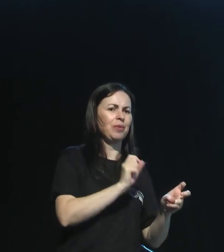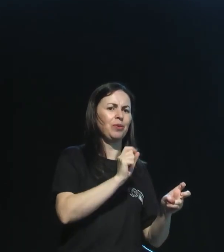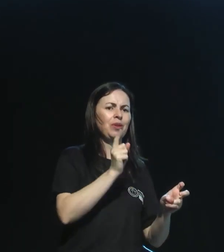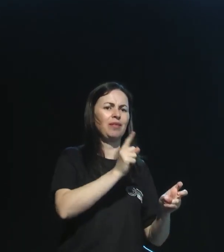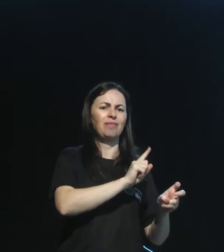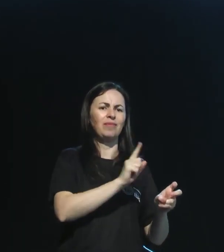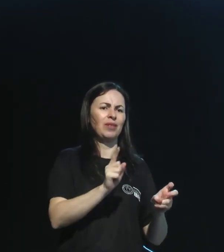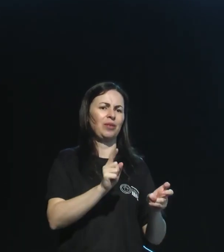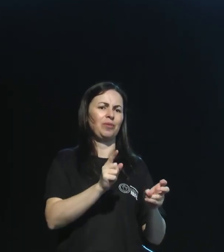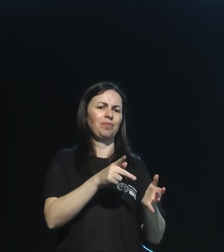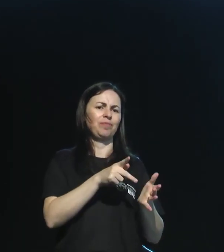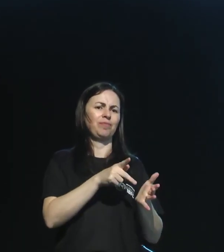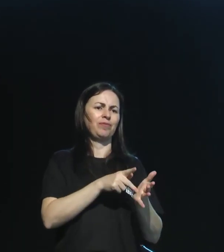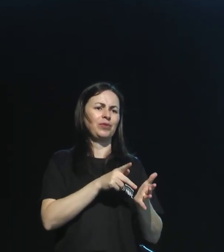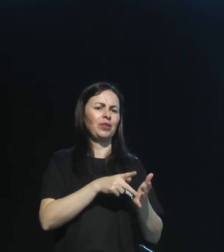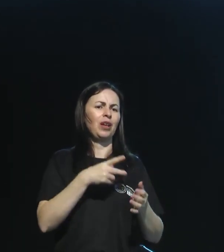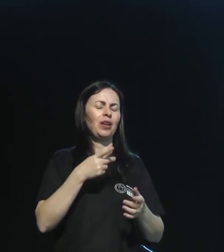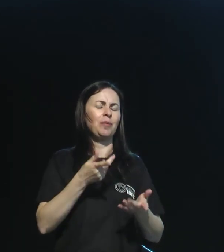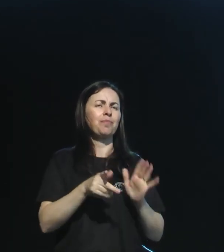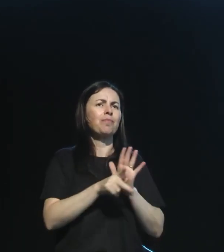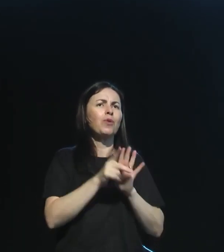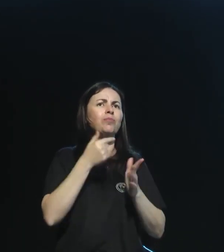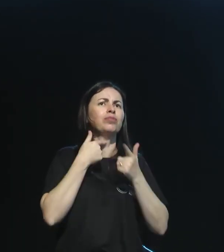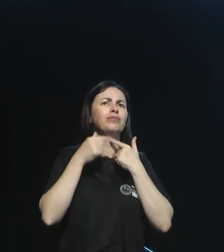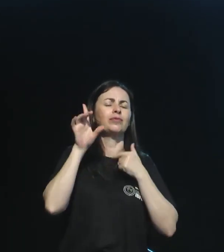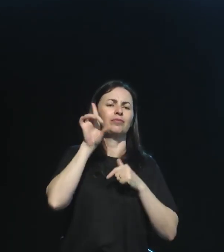Em algum momento nós vamos sentir algo